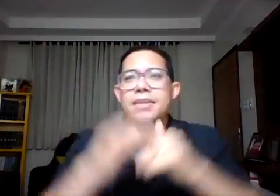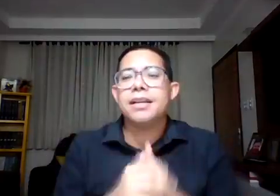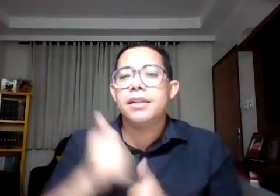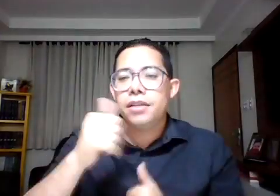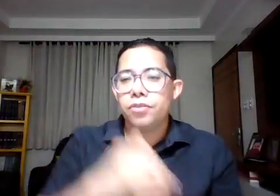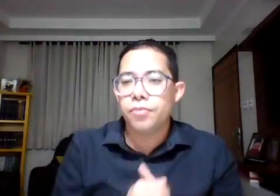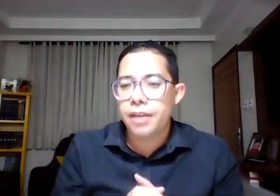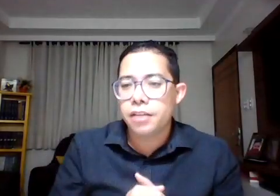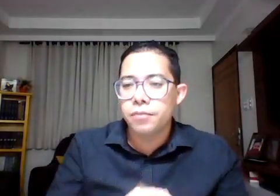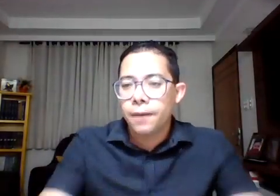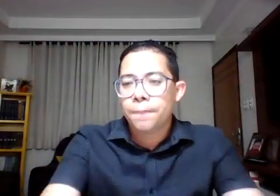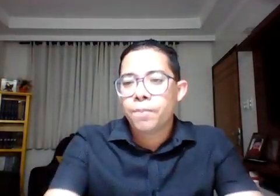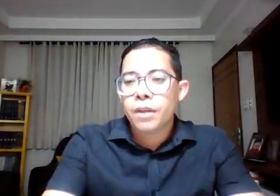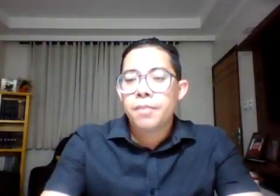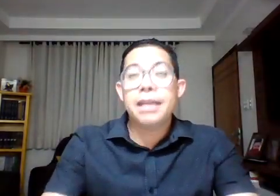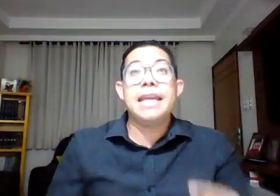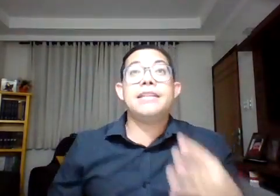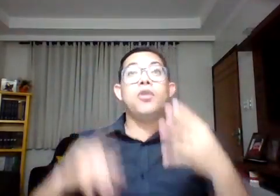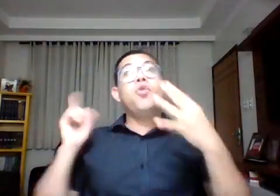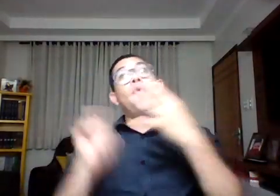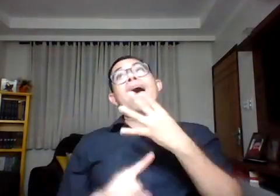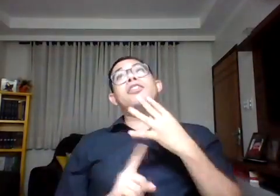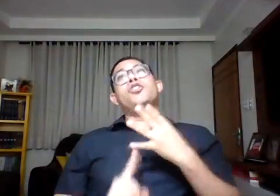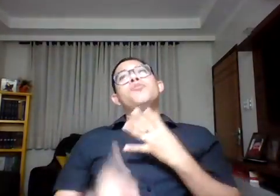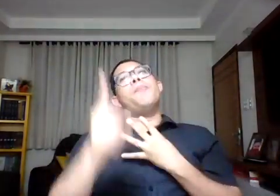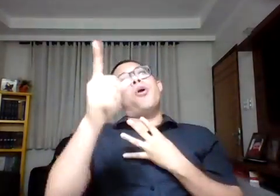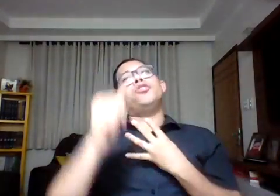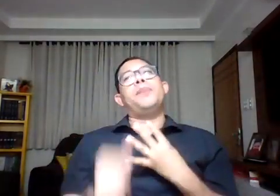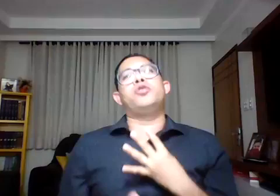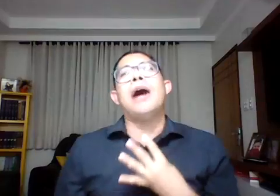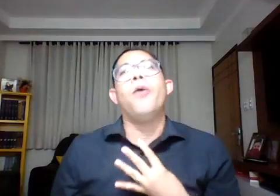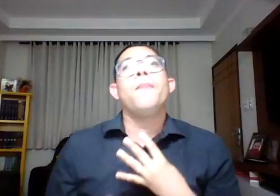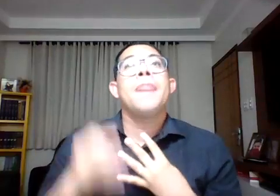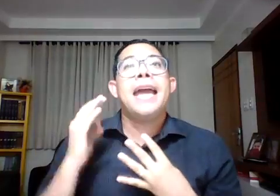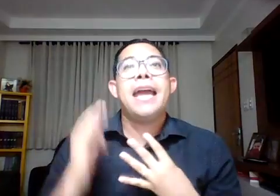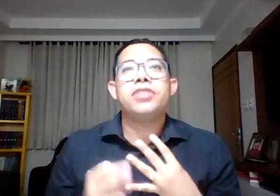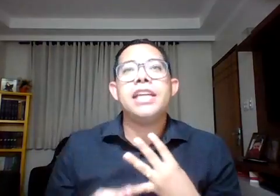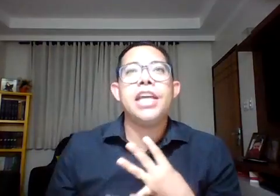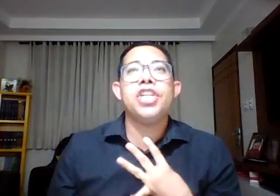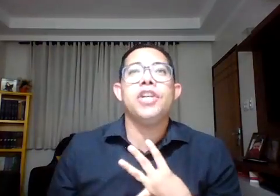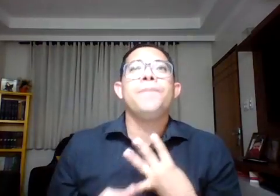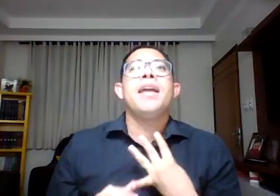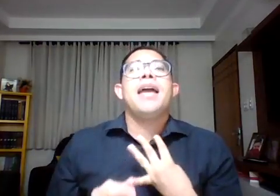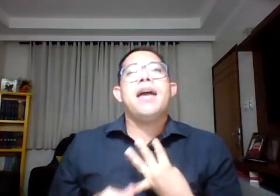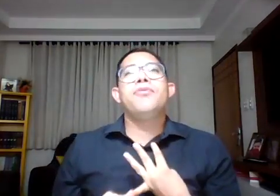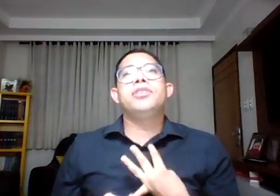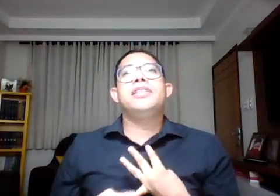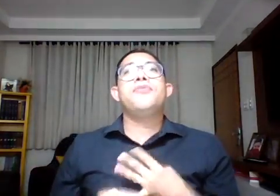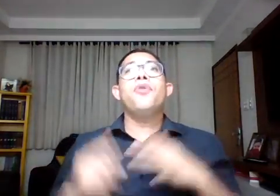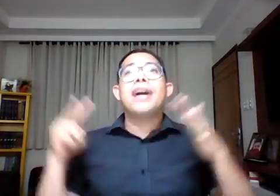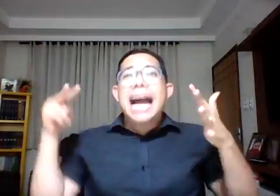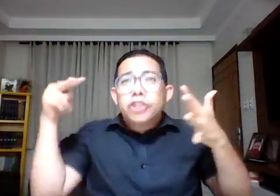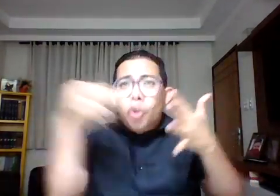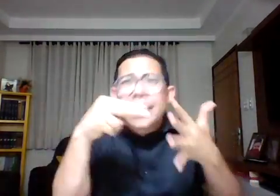mímica, isso mesmo. Beleza. O quarto e último ponto, pessoal, é o seguinte: é você focar só nas